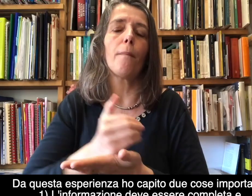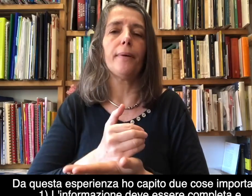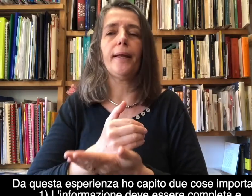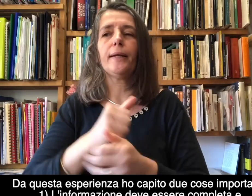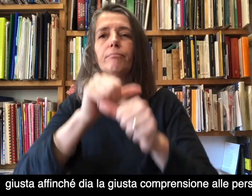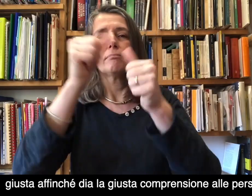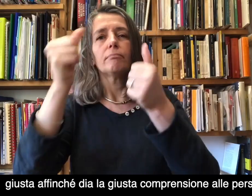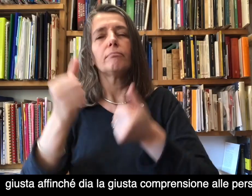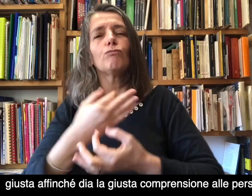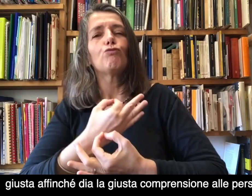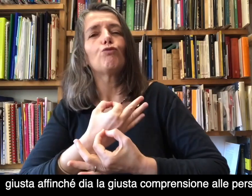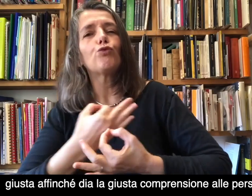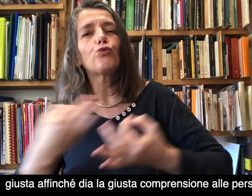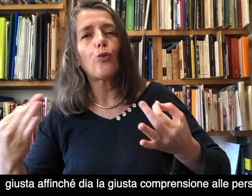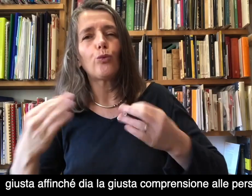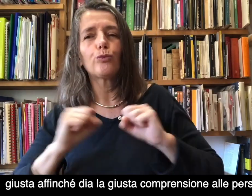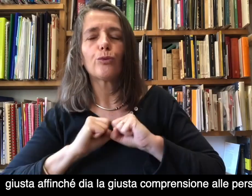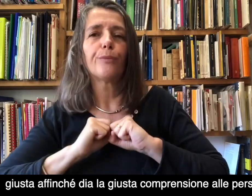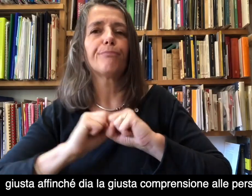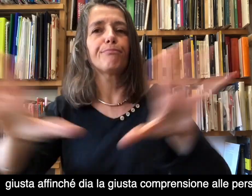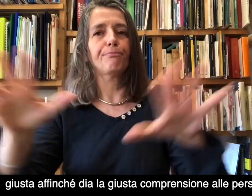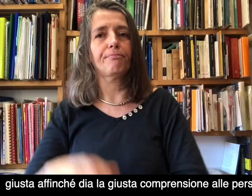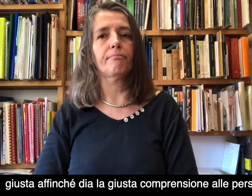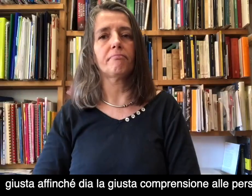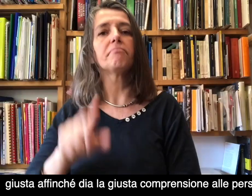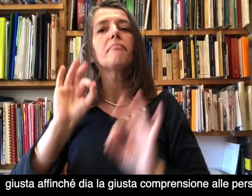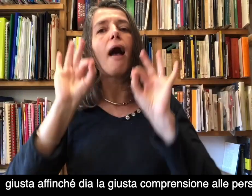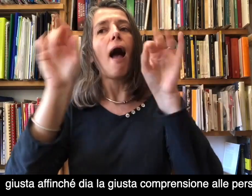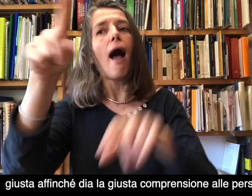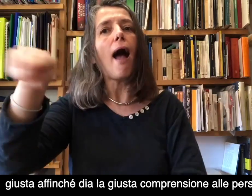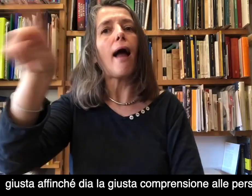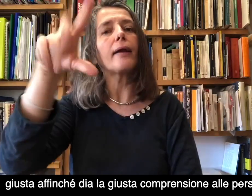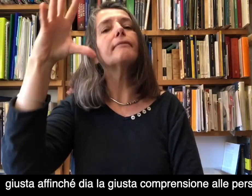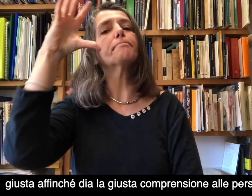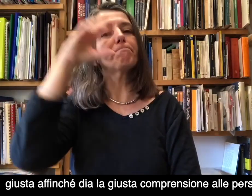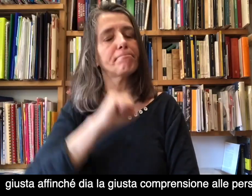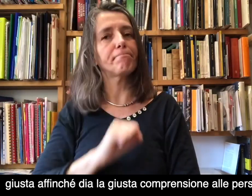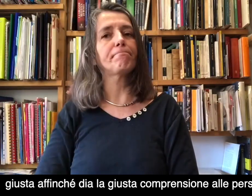completa e giusta affinché dia la giusta comprensione alle persone